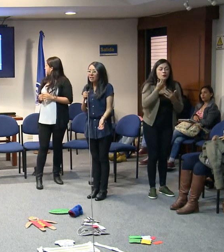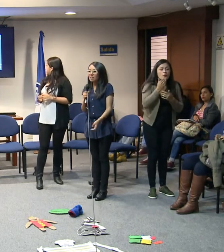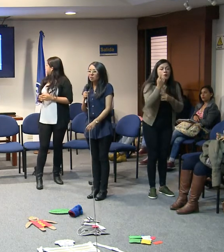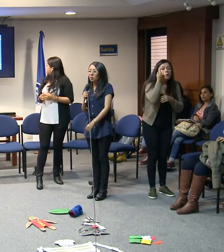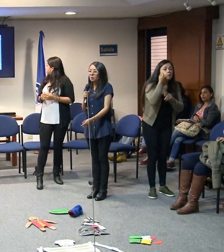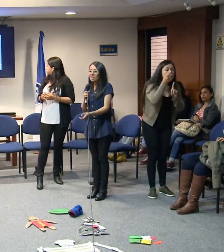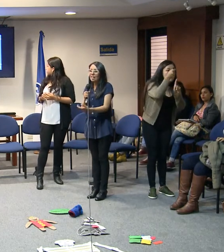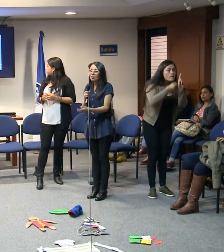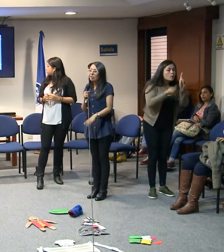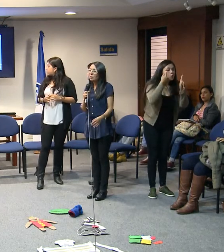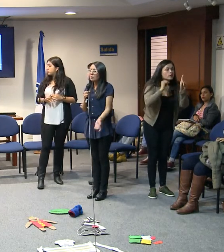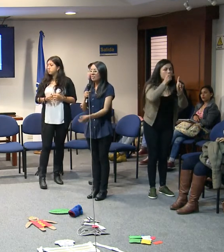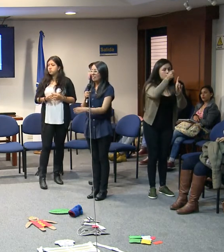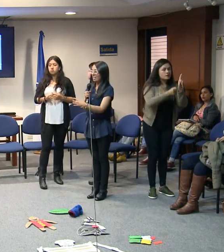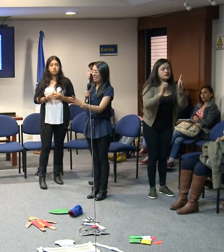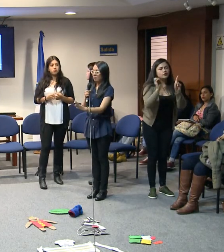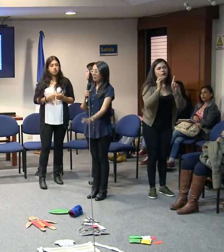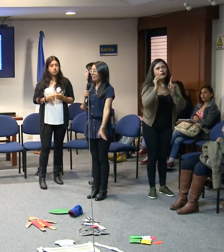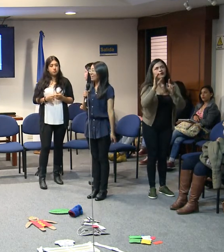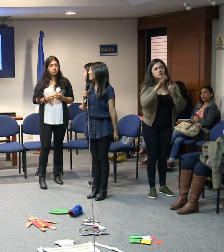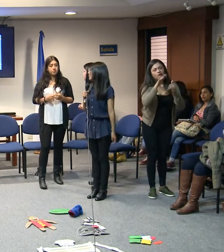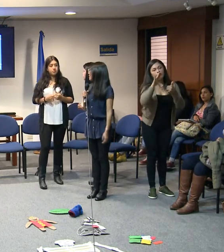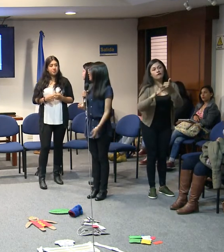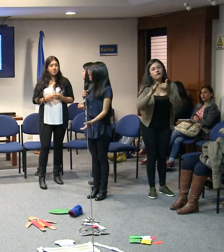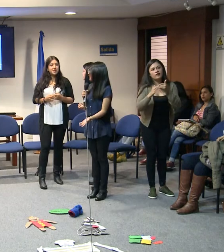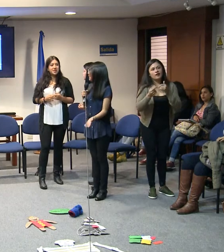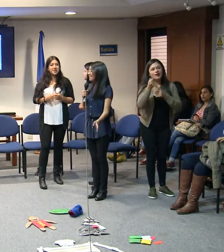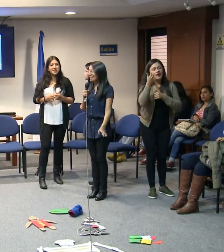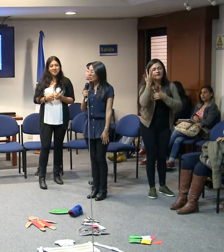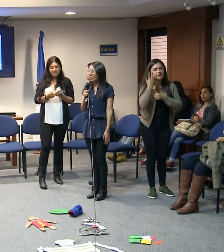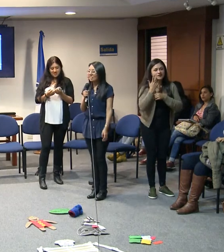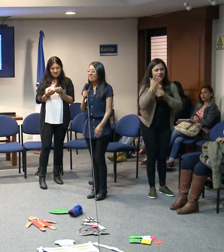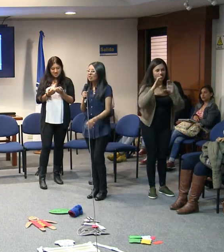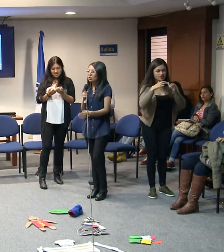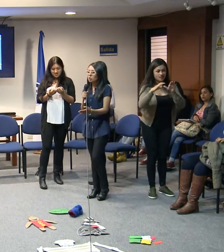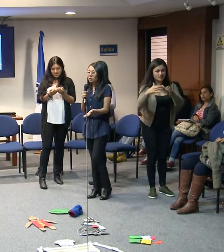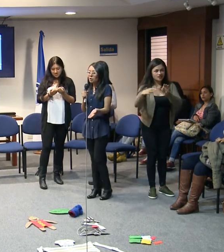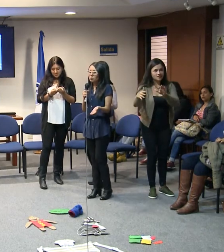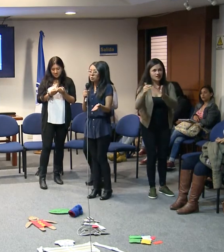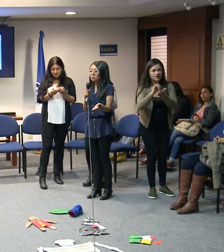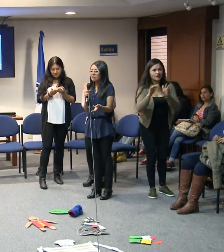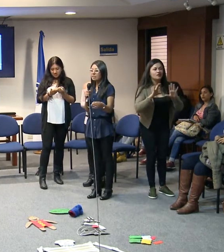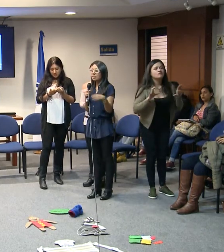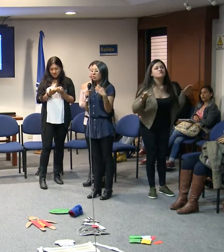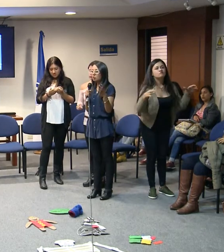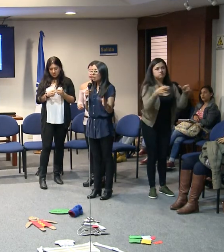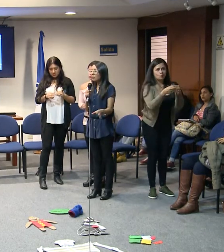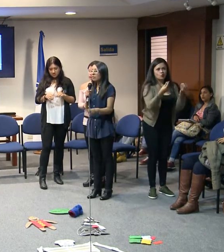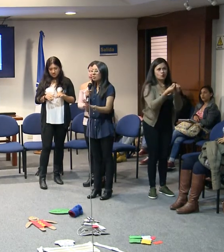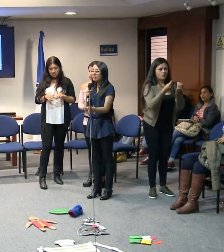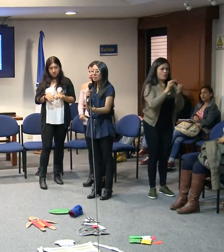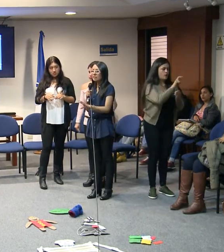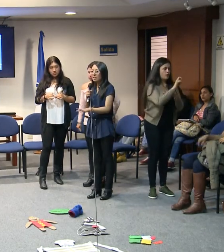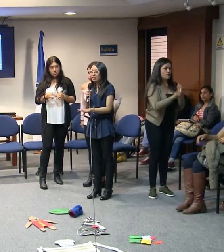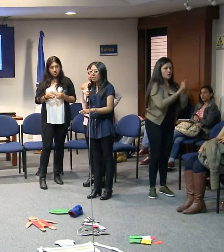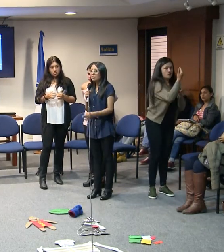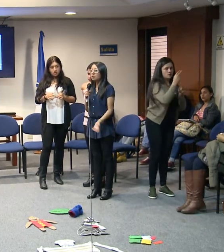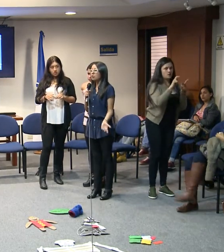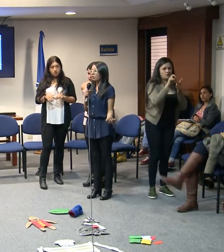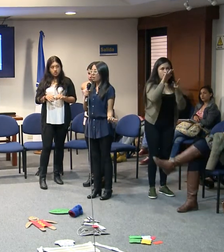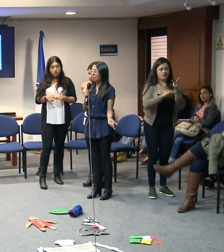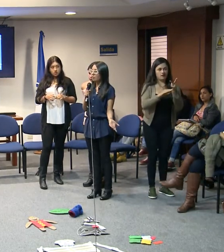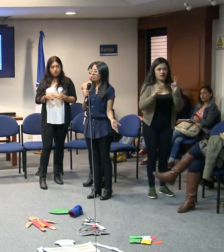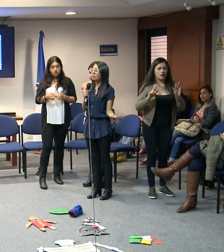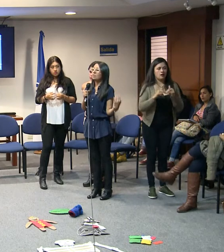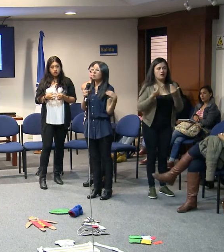una vez al mes, o pues ya últimamente ya eran casi todas las sesiones, los podíamos unir, no solamente con inicial y habilidades,